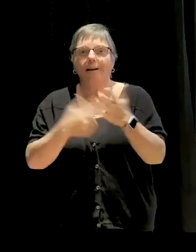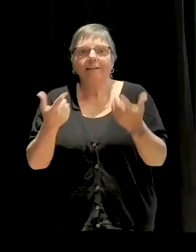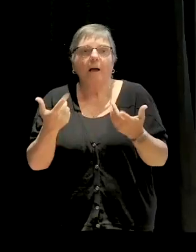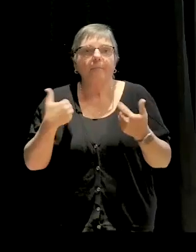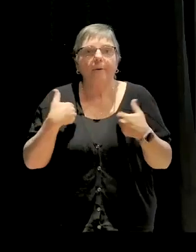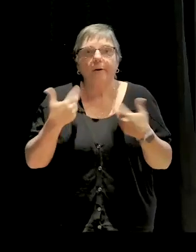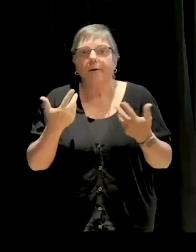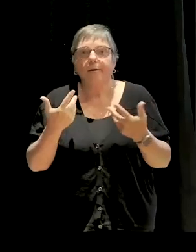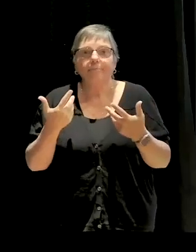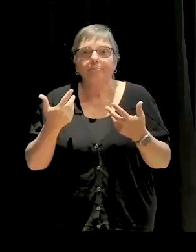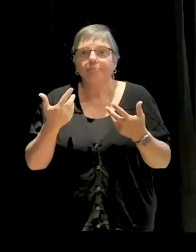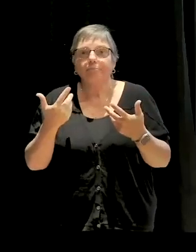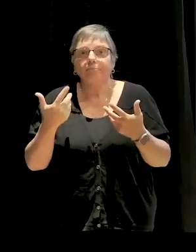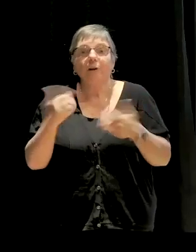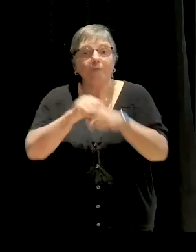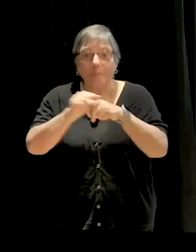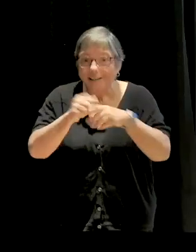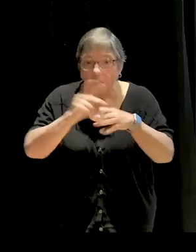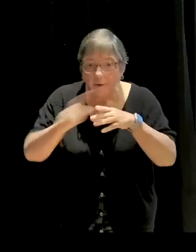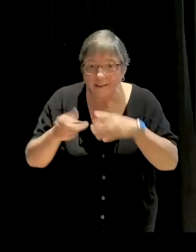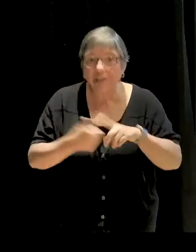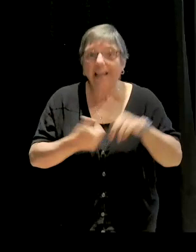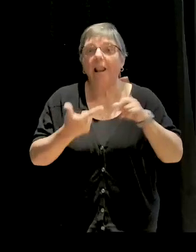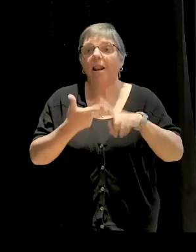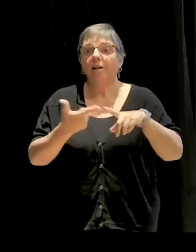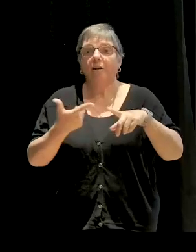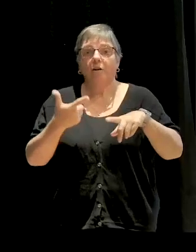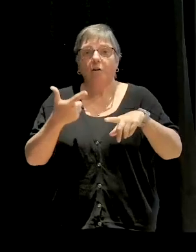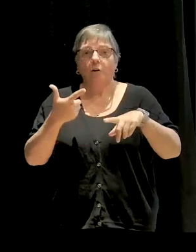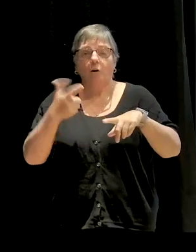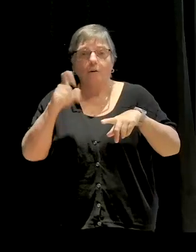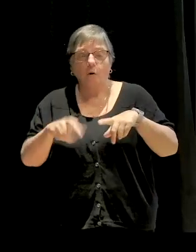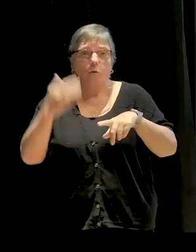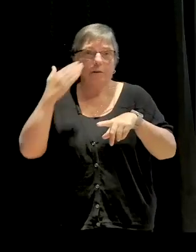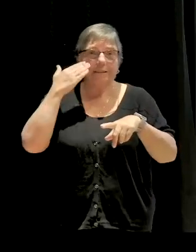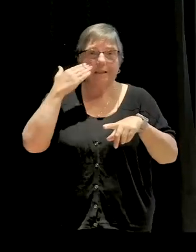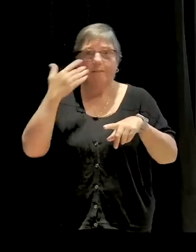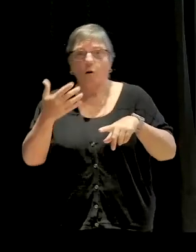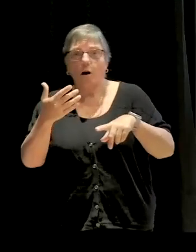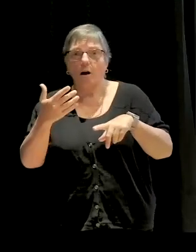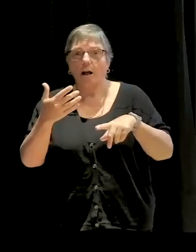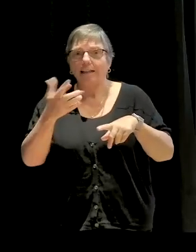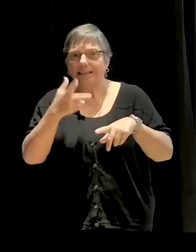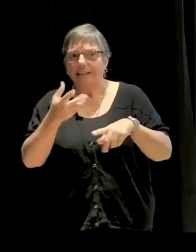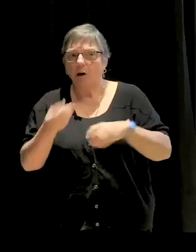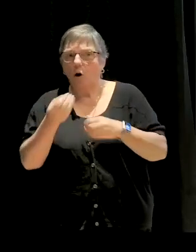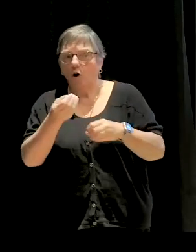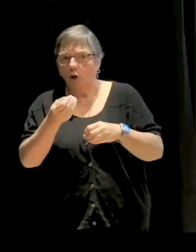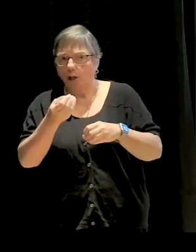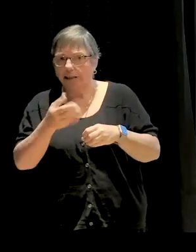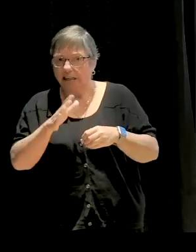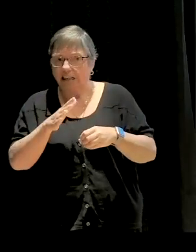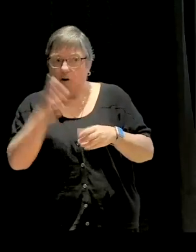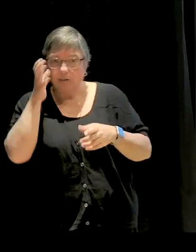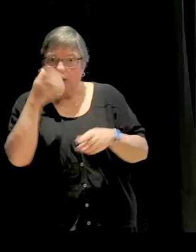sein de nos ressources, ça passe par la formation professionnelle. Il faut se pencher à savoir est-ce qu'on accorde suffisamment d'importance à la voix des personnes qui